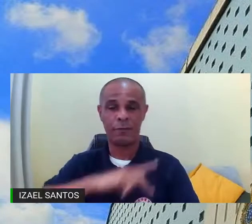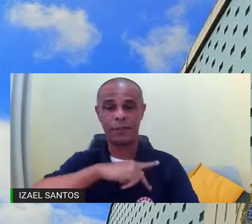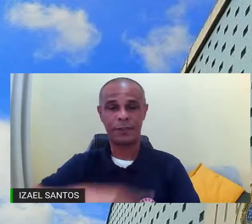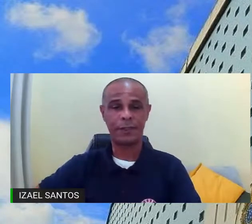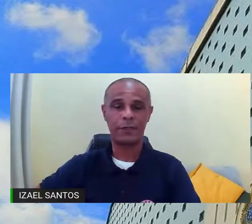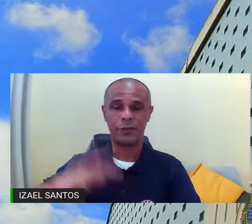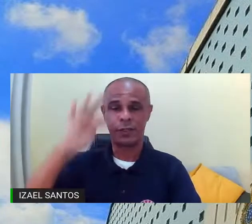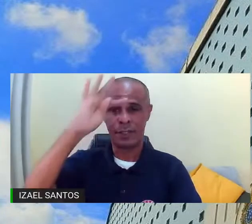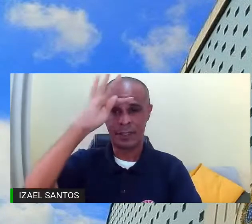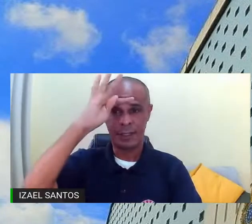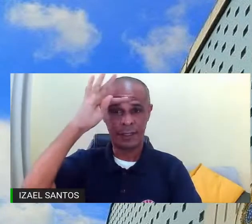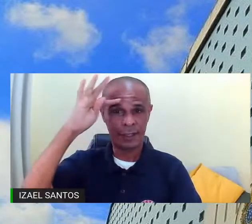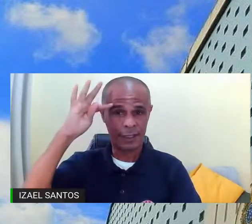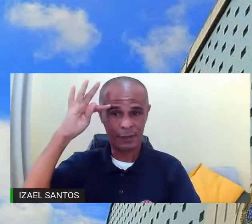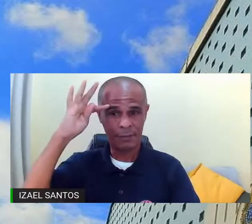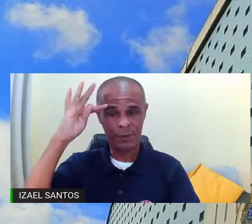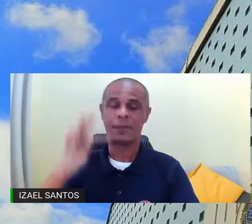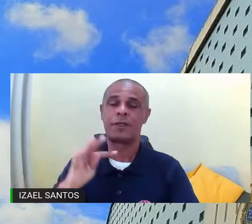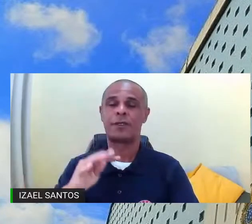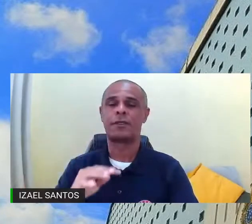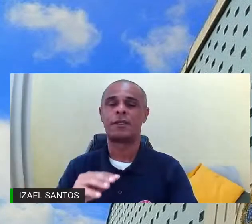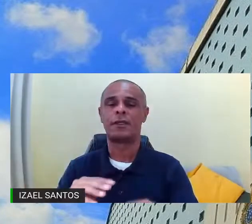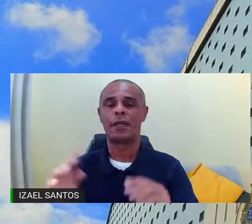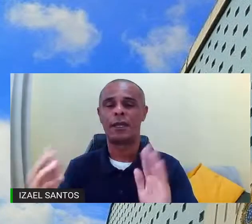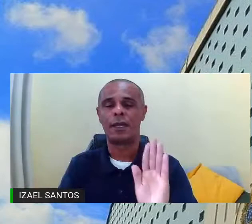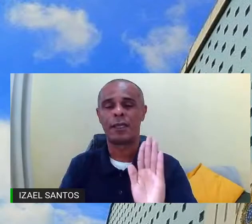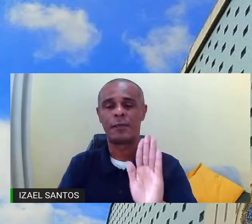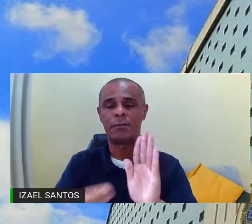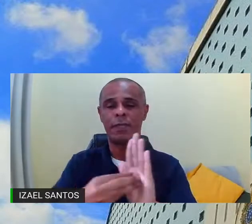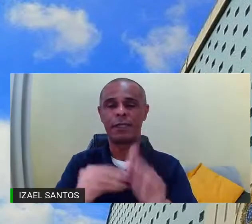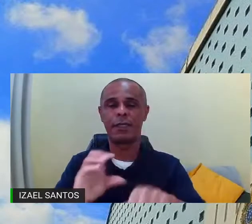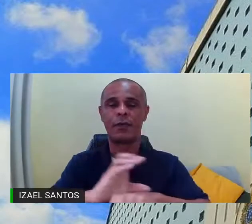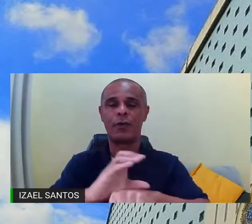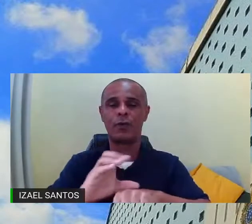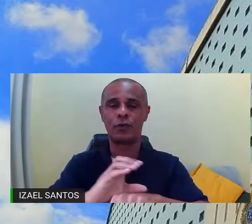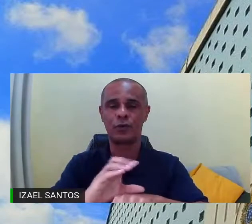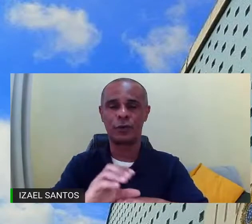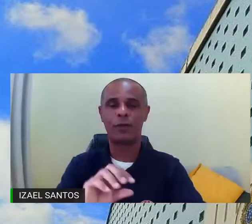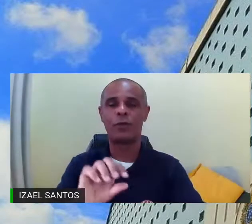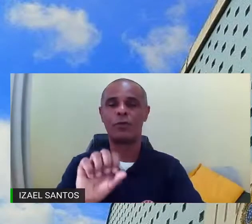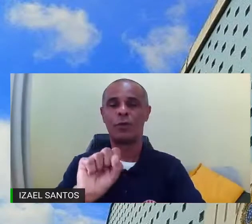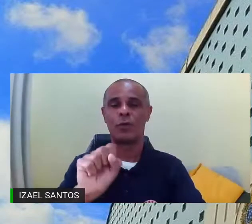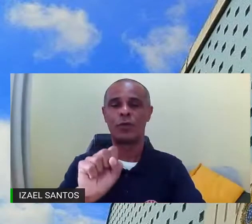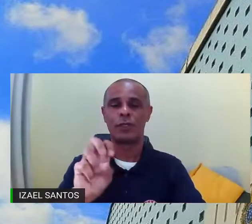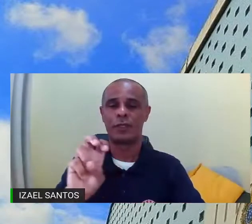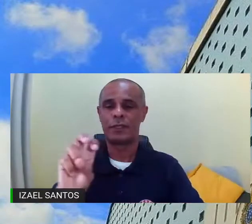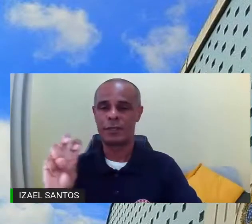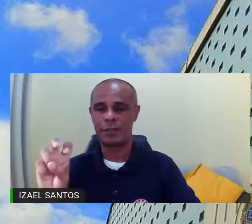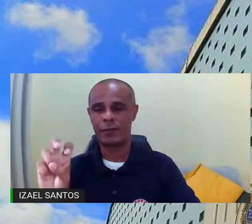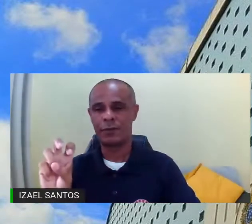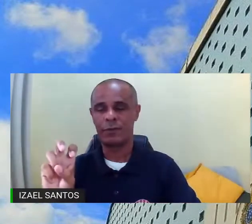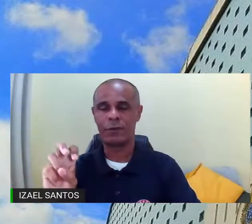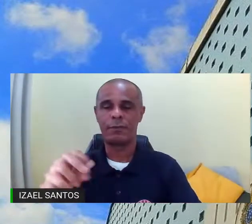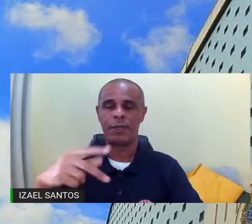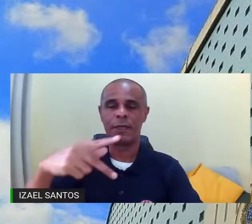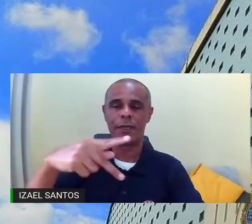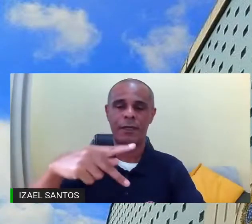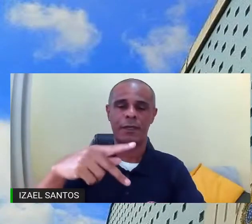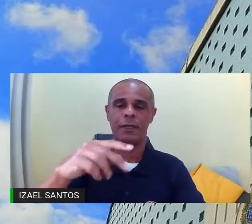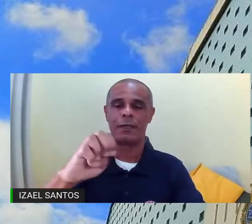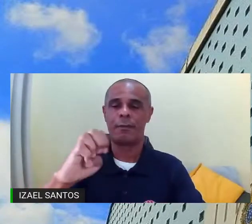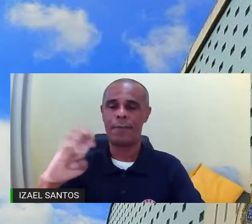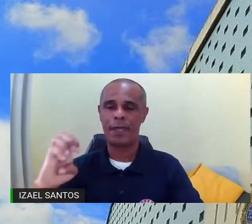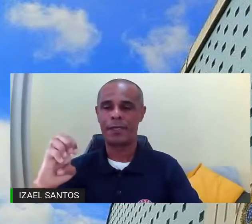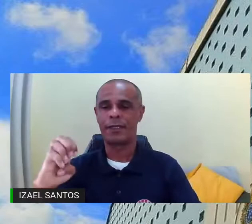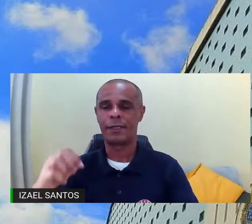de gastos, na emenda constitucional número 95, a chamada PEC da morte, o fim